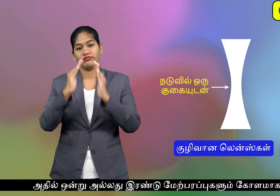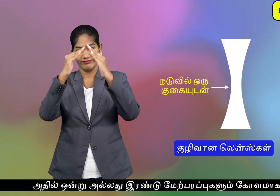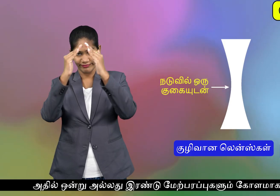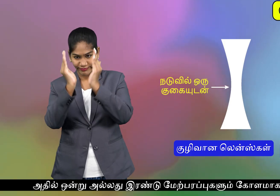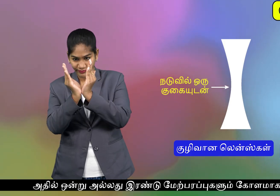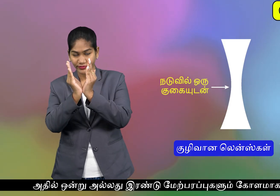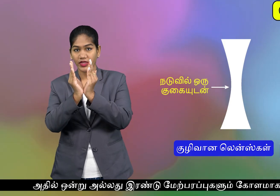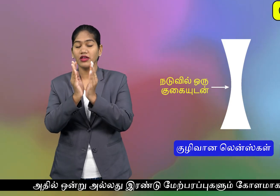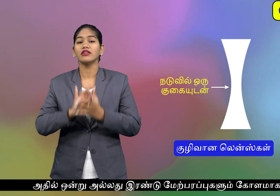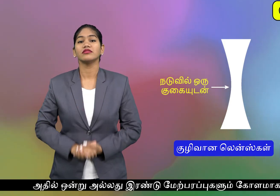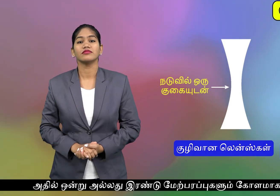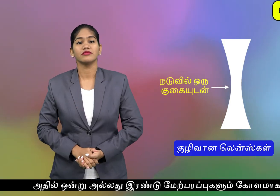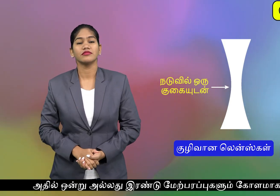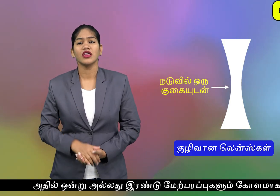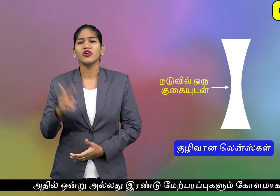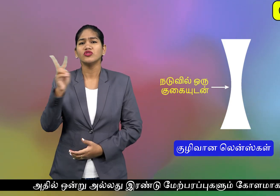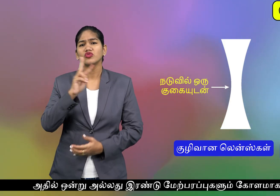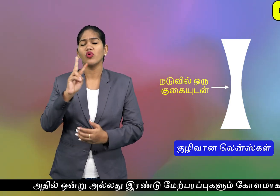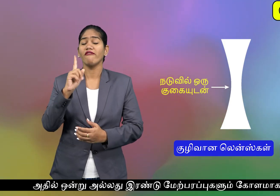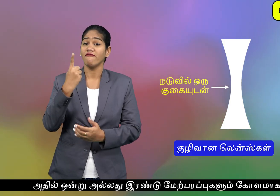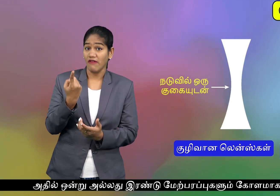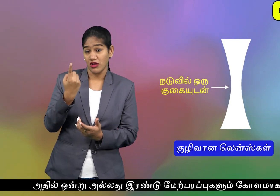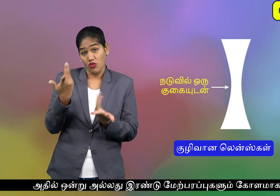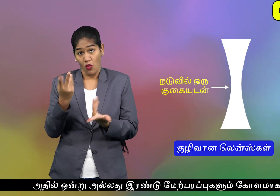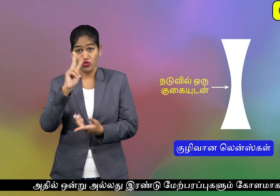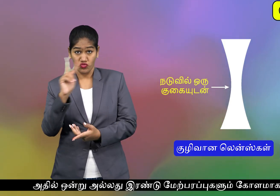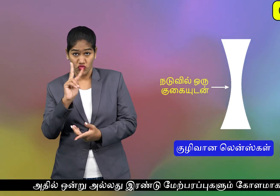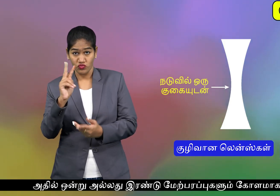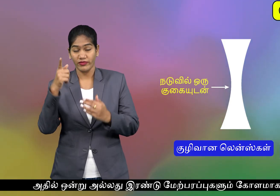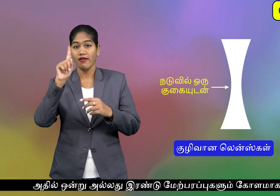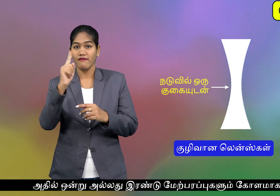அல்லது இரண்டு மேற்பரப்புகளும் கோளமாக இருக்கும்.